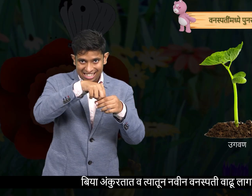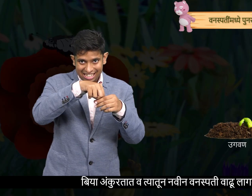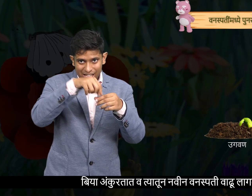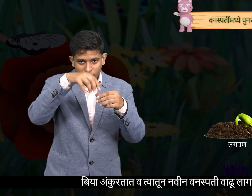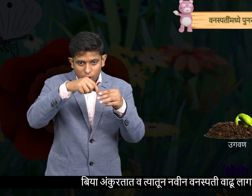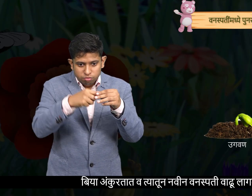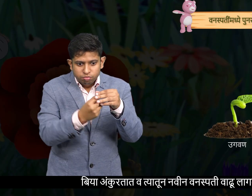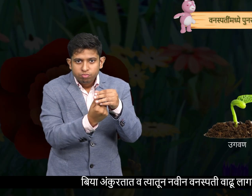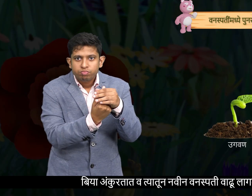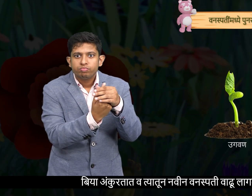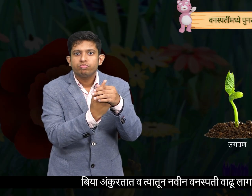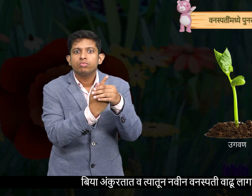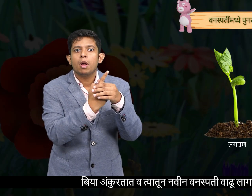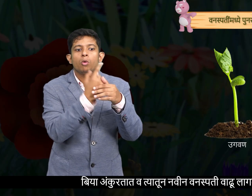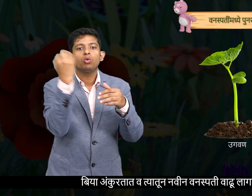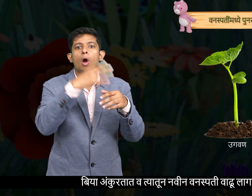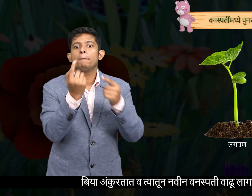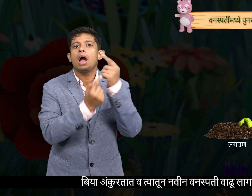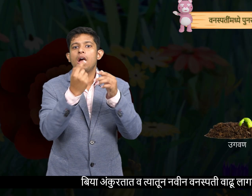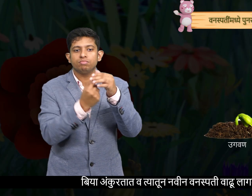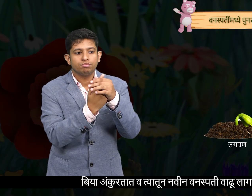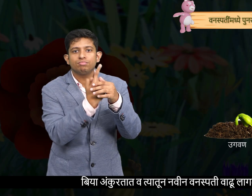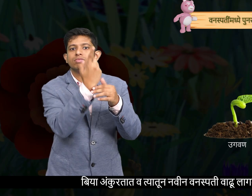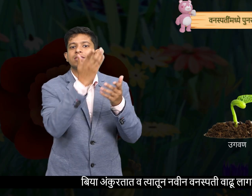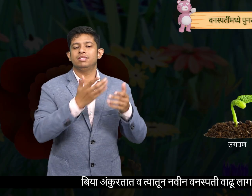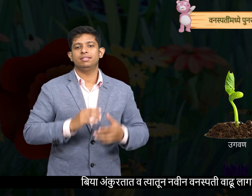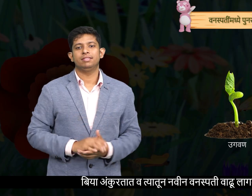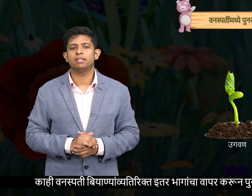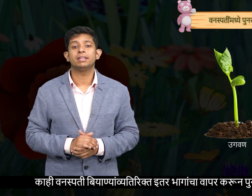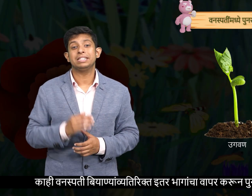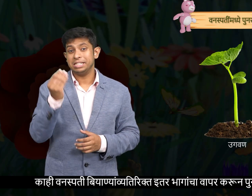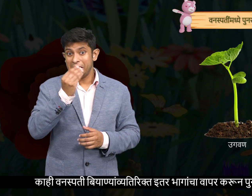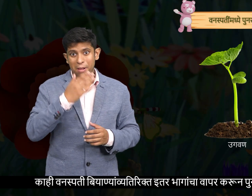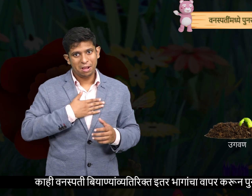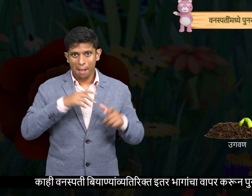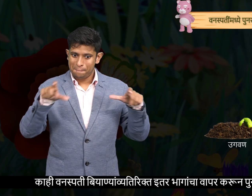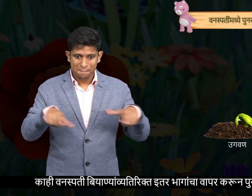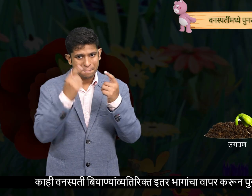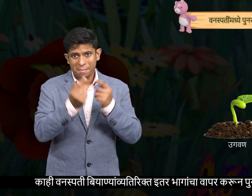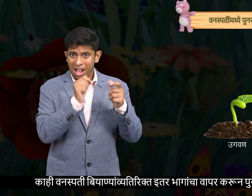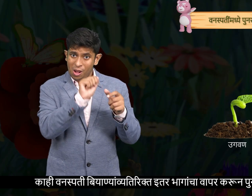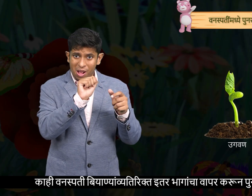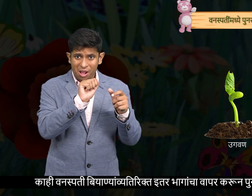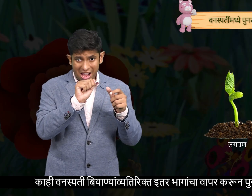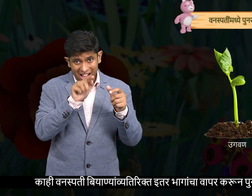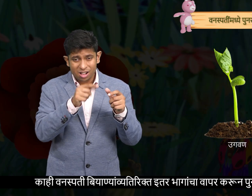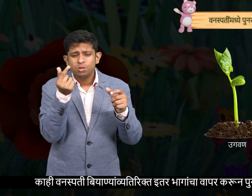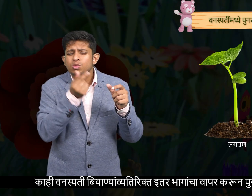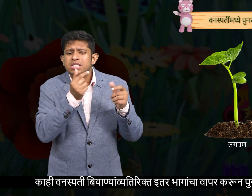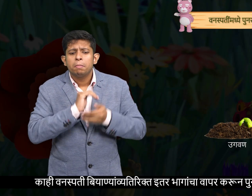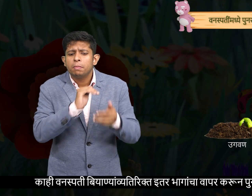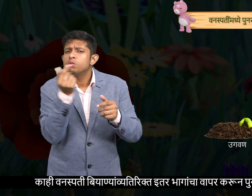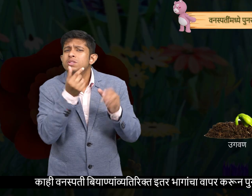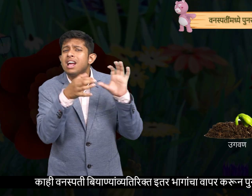व त्यातून नवीन वनस्पती वाढू लागतात. काही वनस्पती